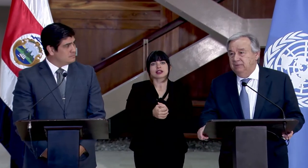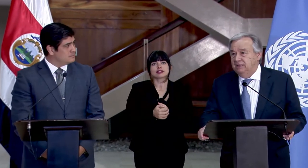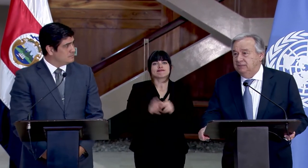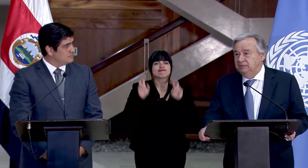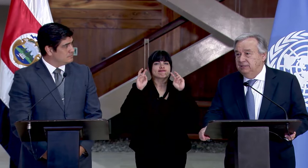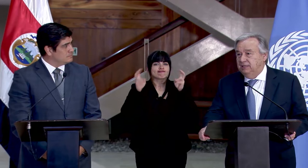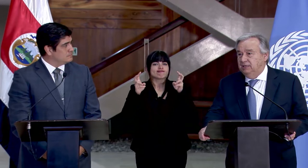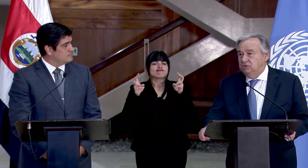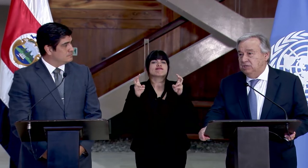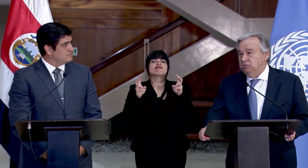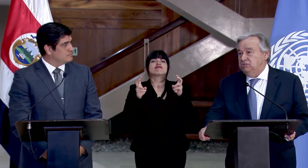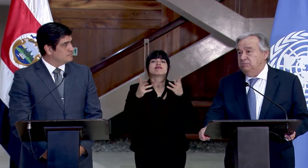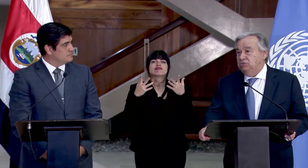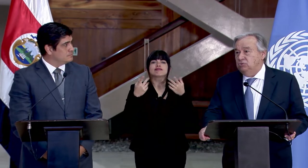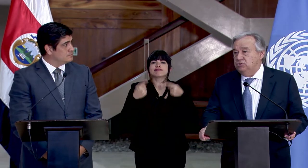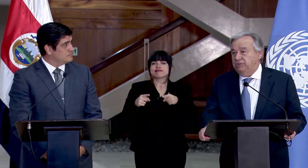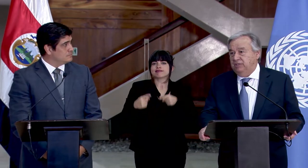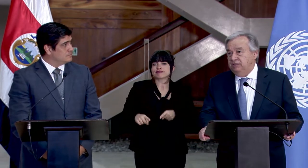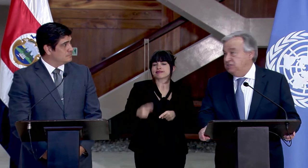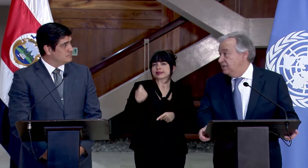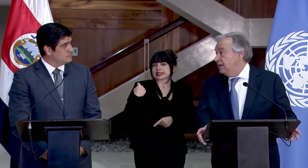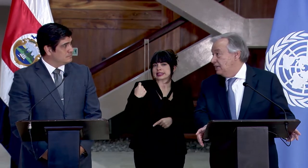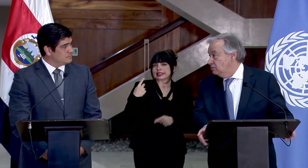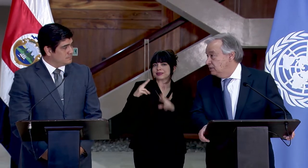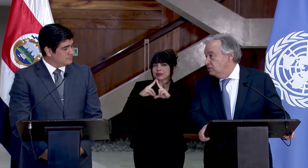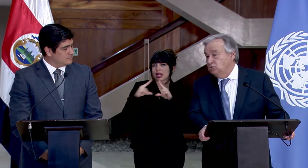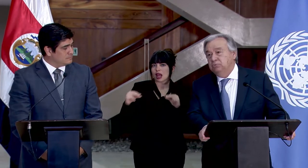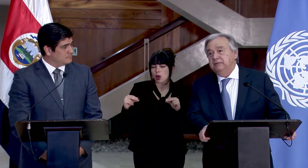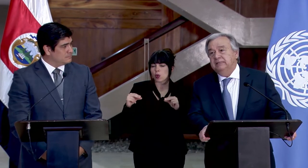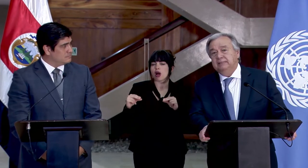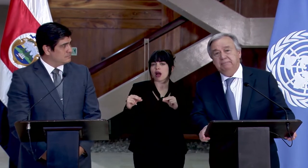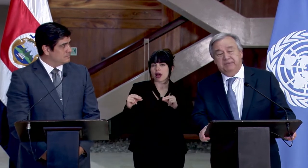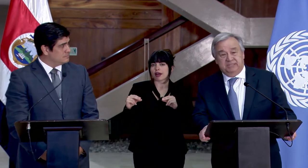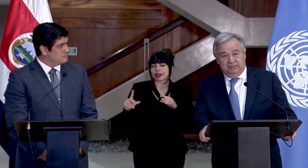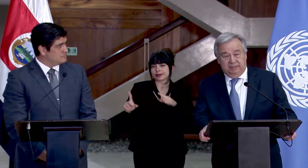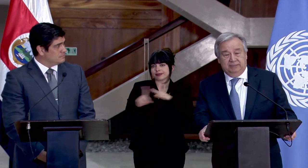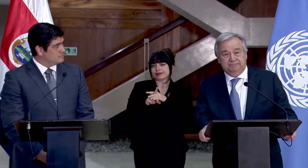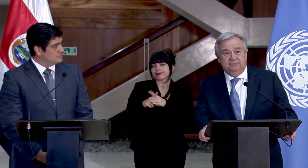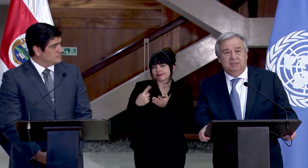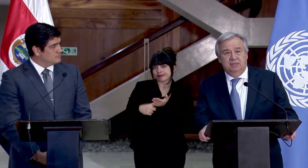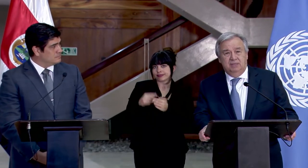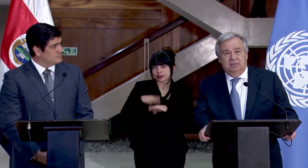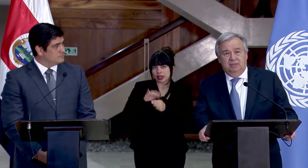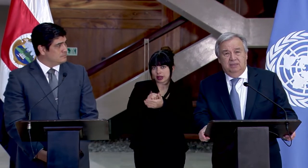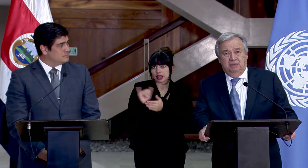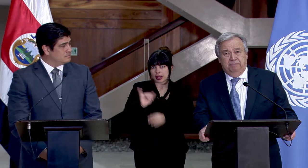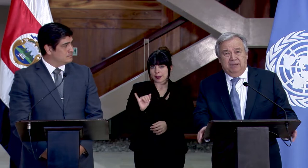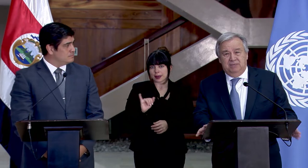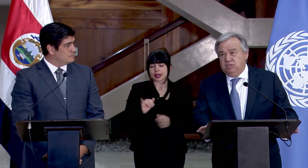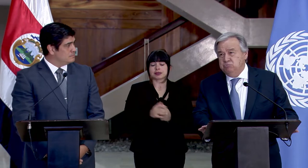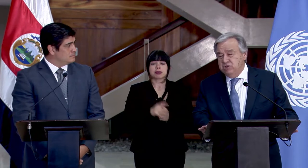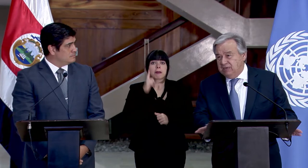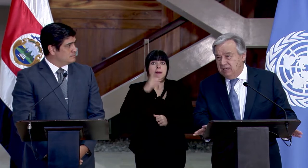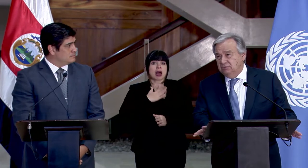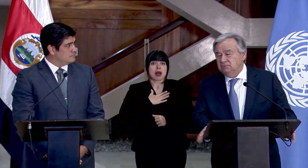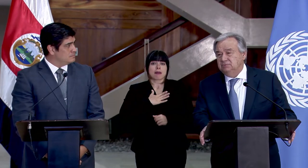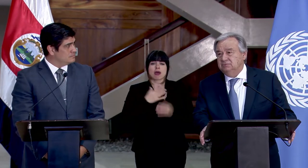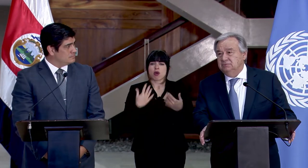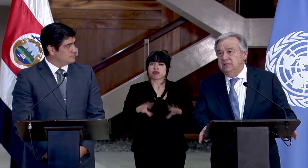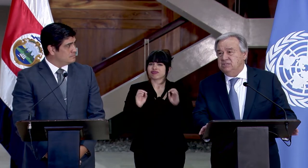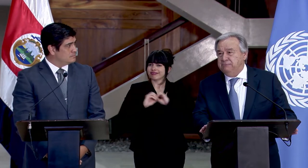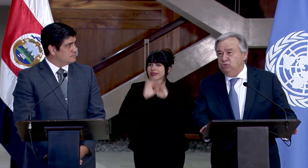el tema de los acontecimientos recientes en Nicaragua estuve presente. Para mí es muy